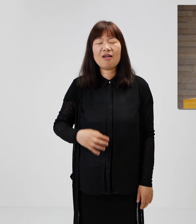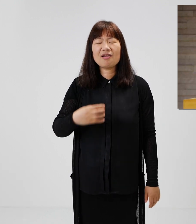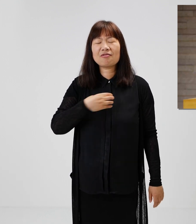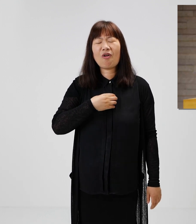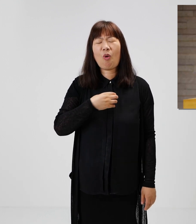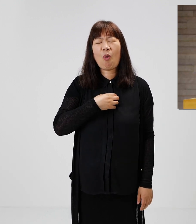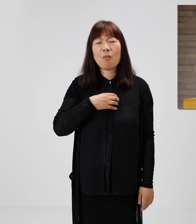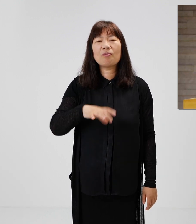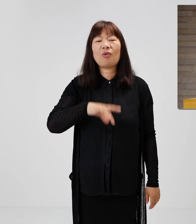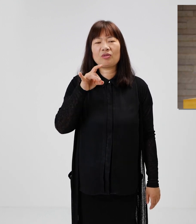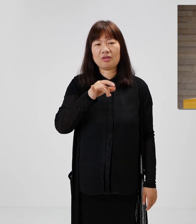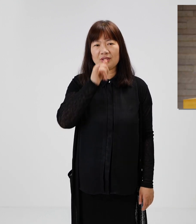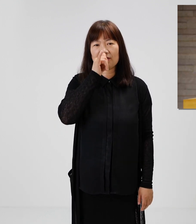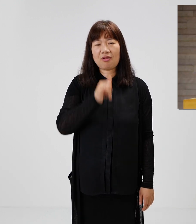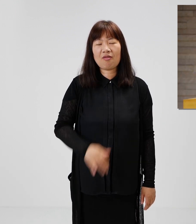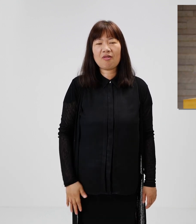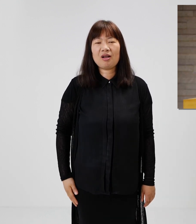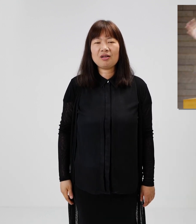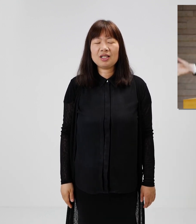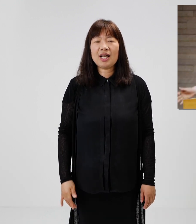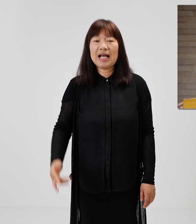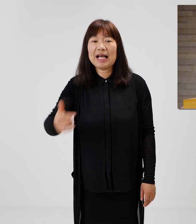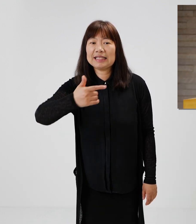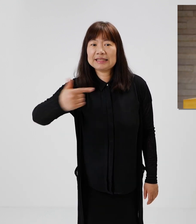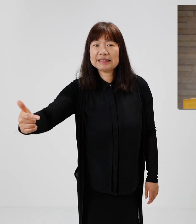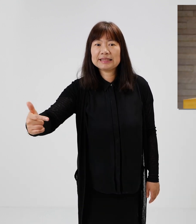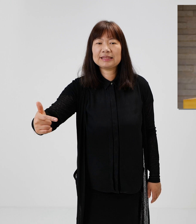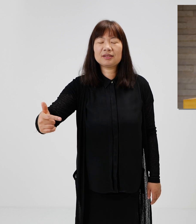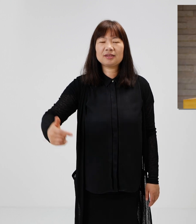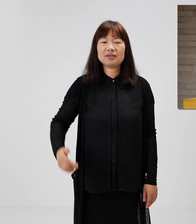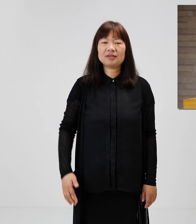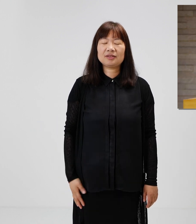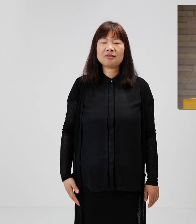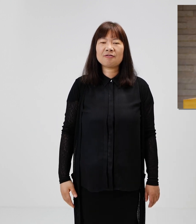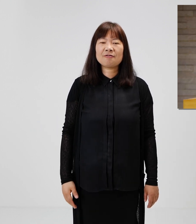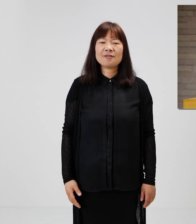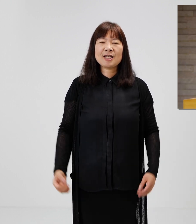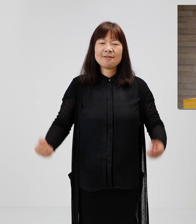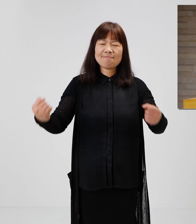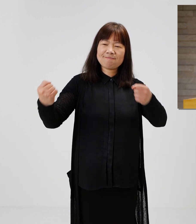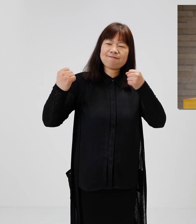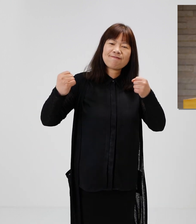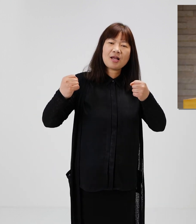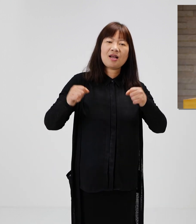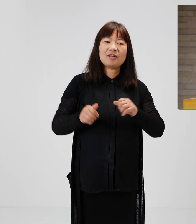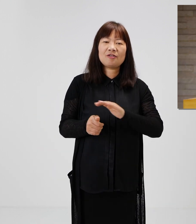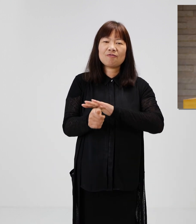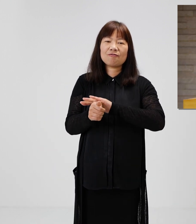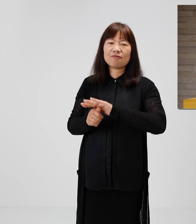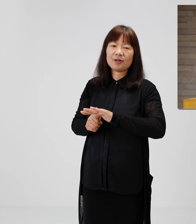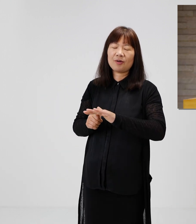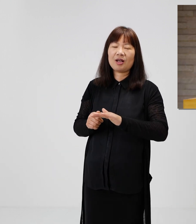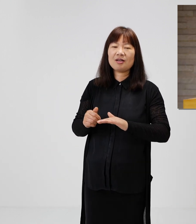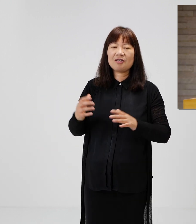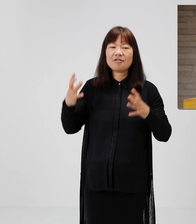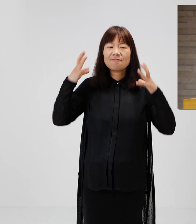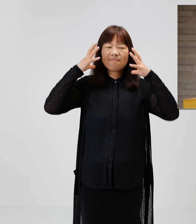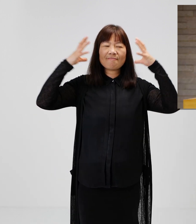겁먹게 만들어요. 거대한 크기 앞에 주춤하게 만들고 이게 골리앗